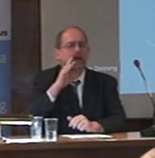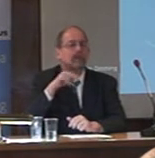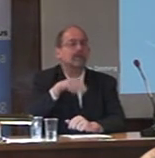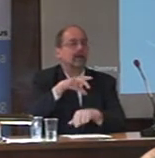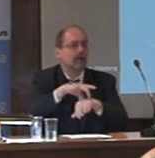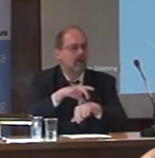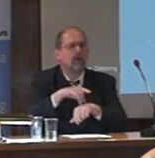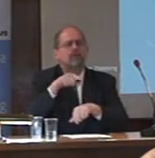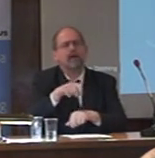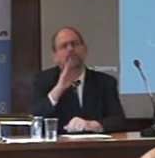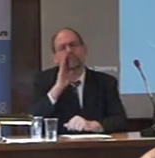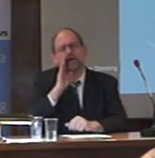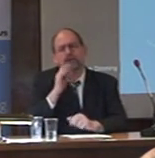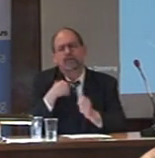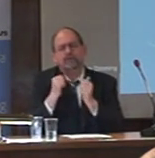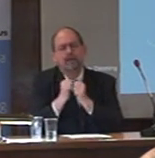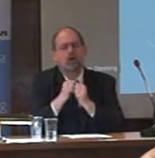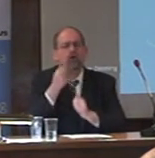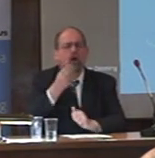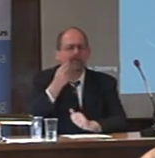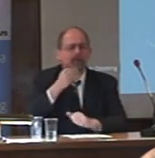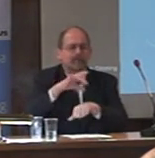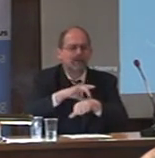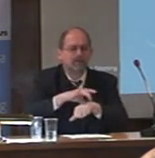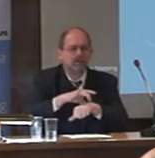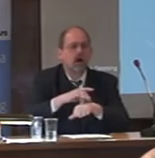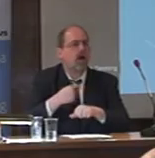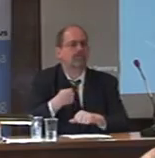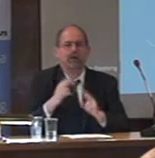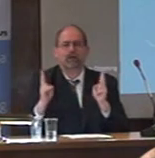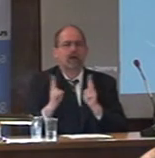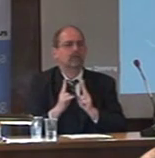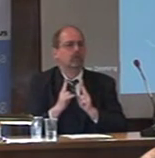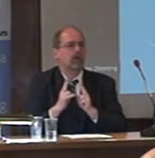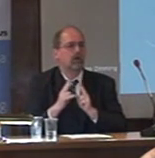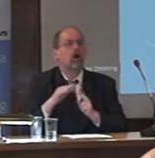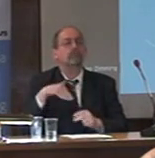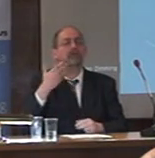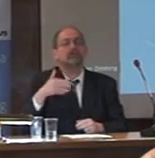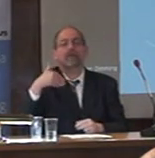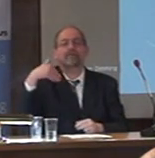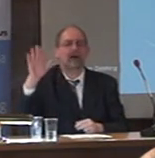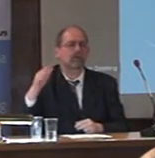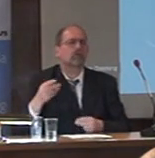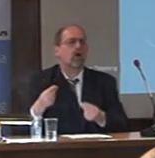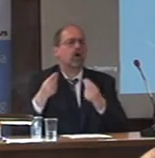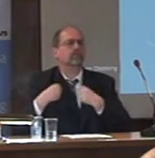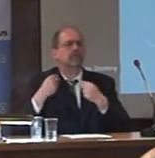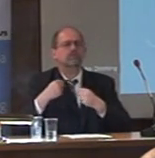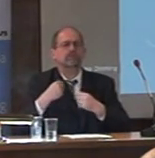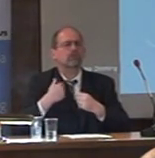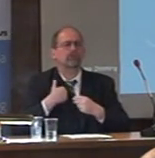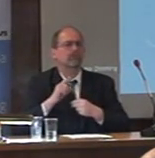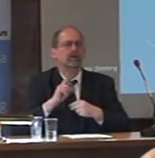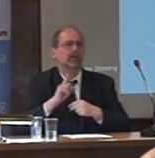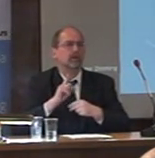iz moje prošlosti. Kada sam bio mlad, uvek sam sa svojom majkom odlazio kod doktora. Informacije koje sam dobijao